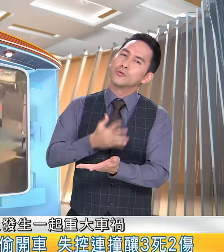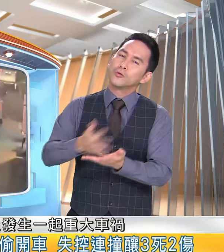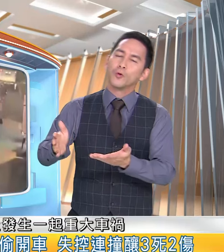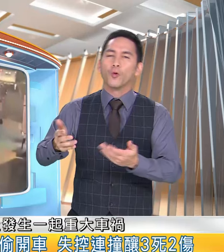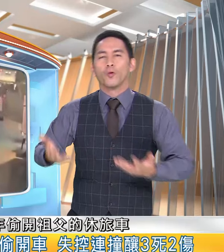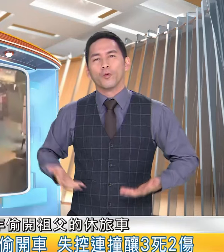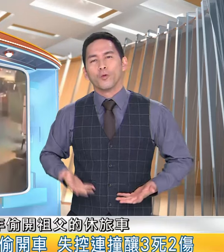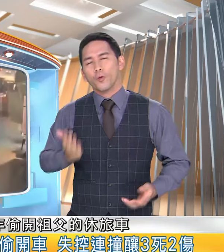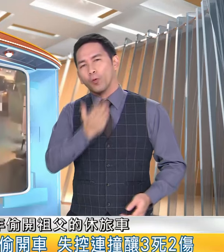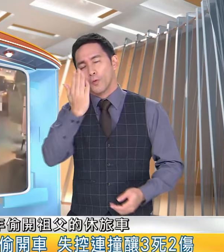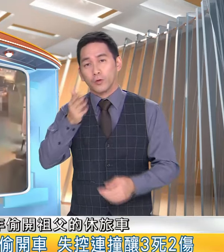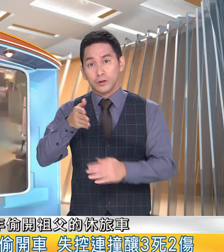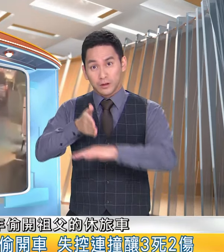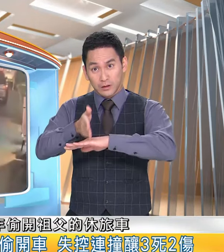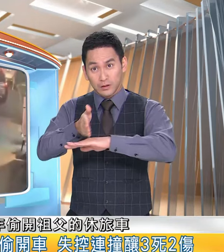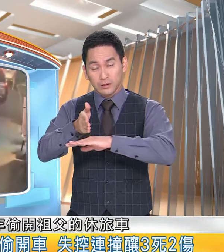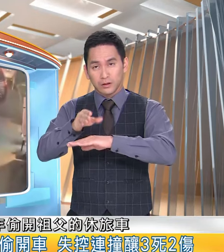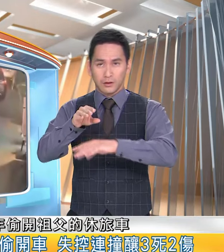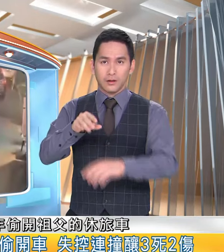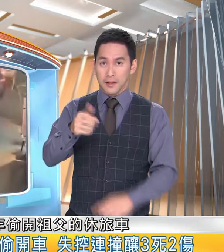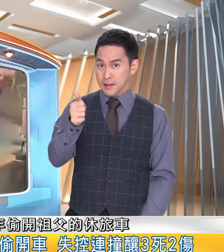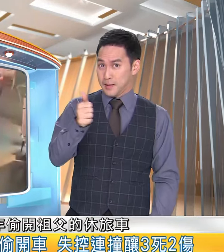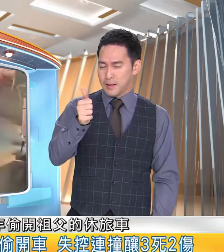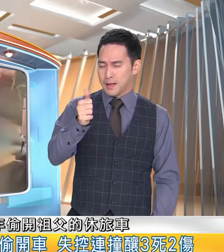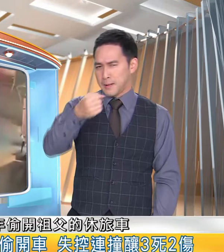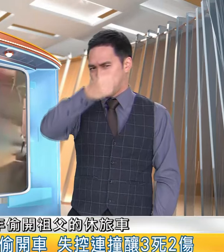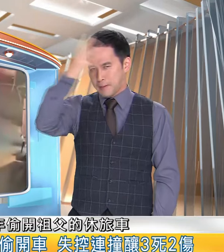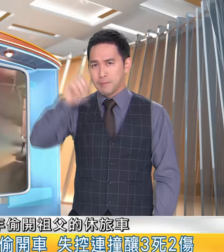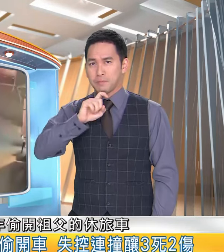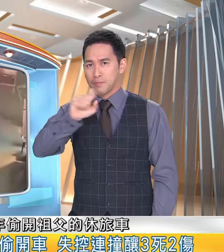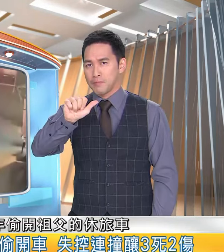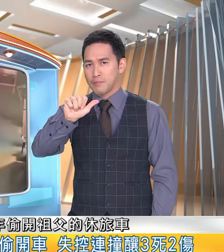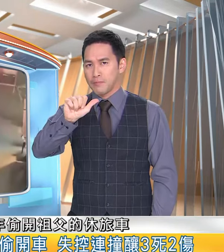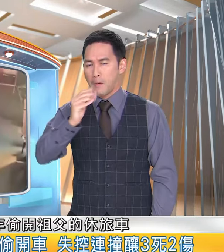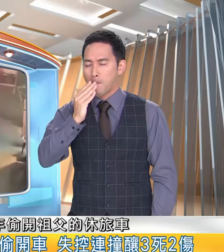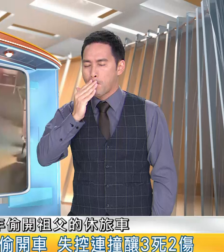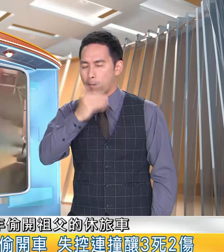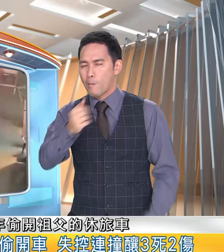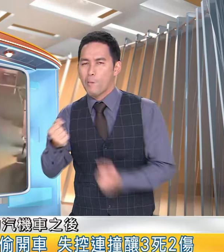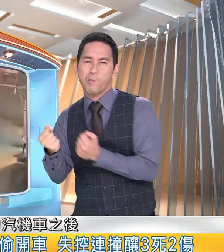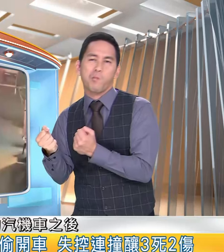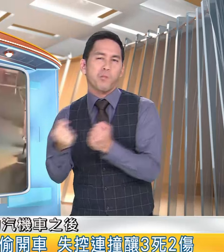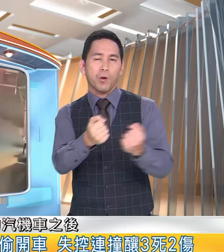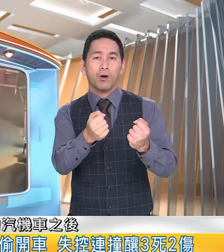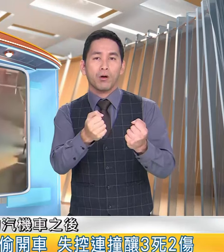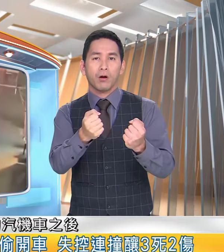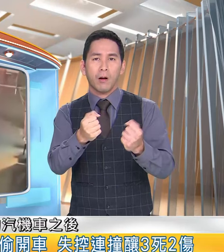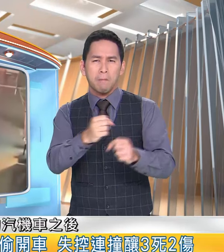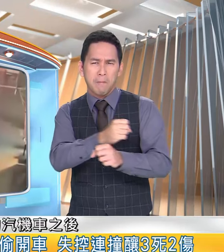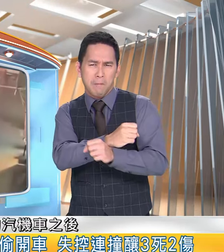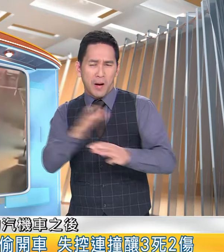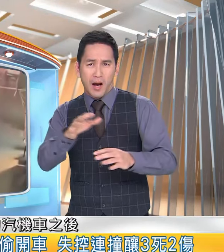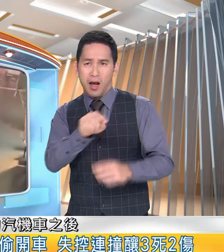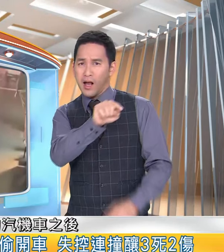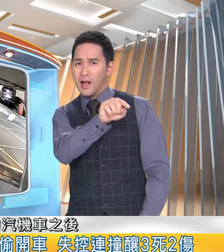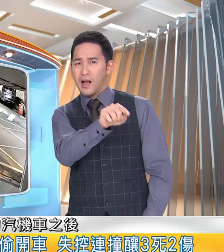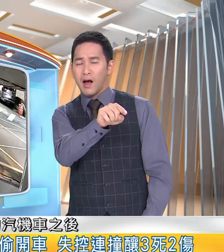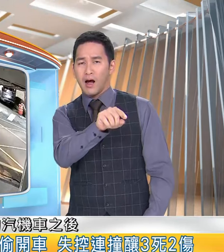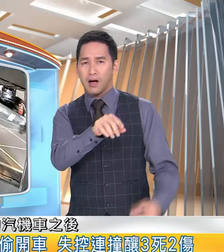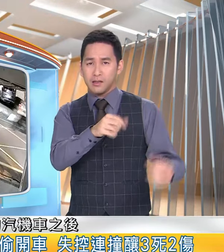名15岁的少年偷开祖父的休旅车，失控冲撞对向的汽机车之